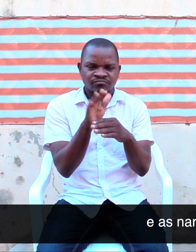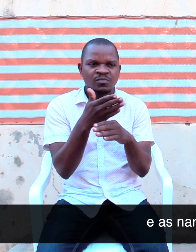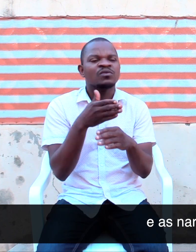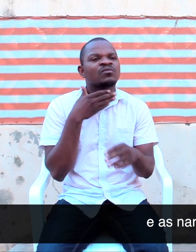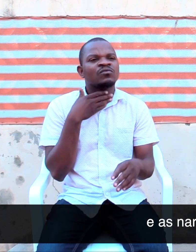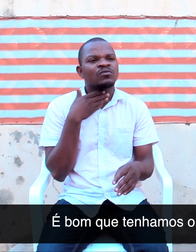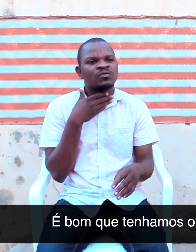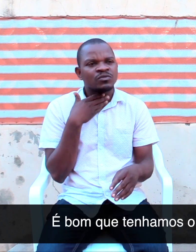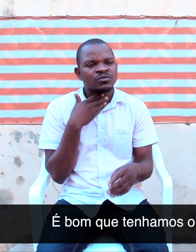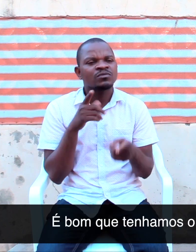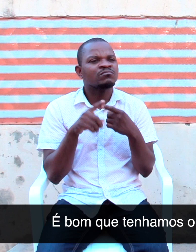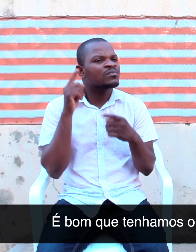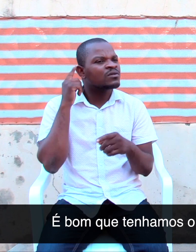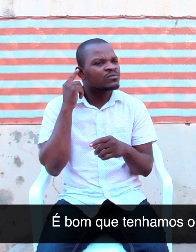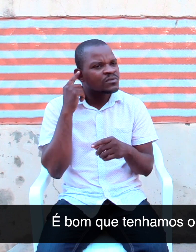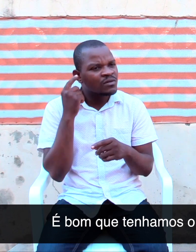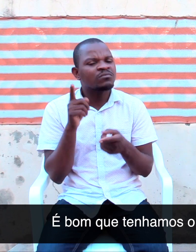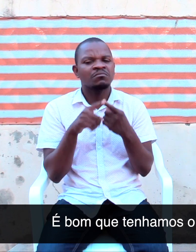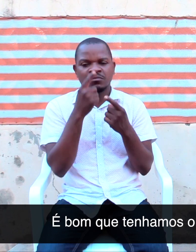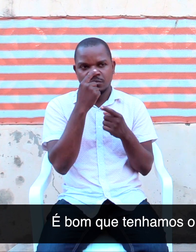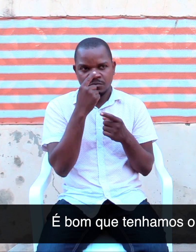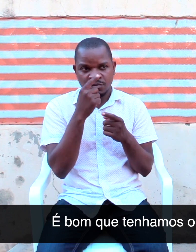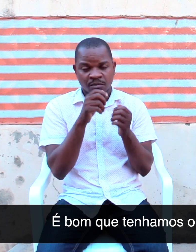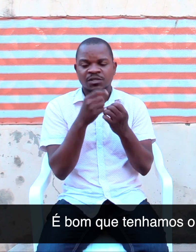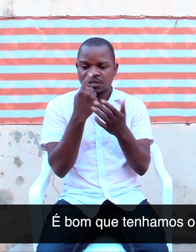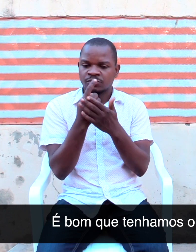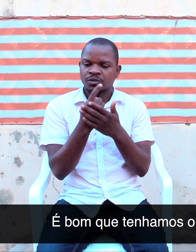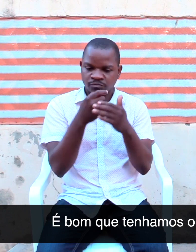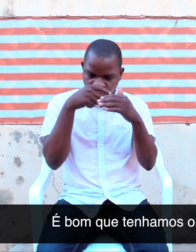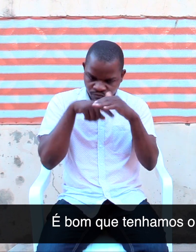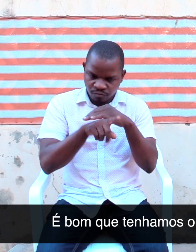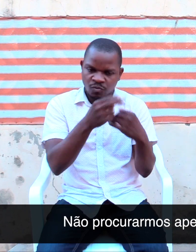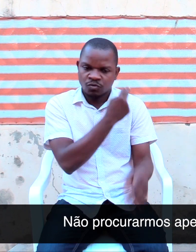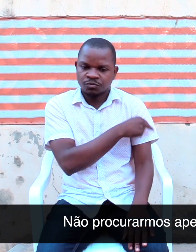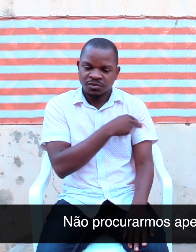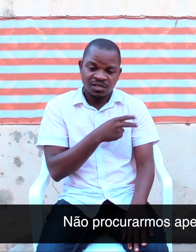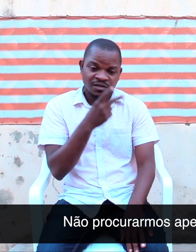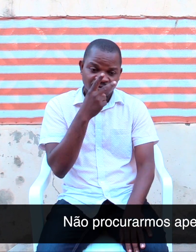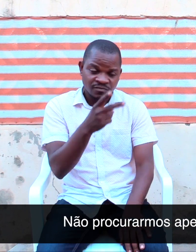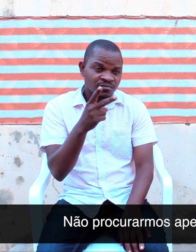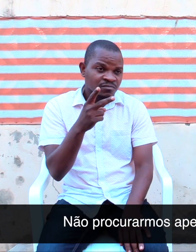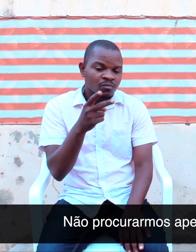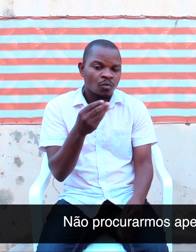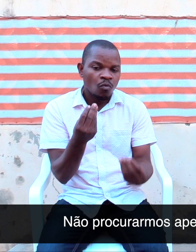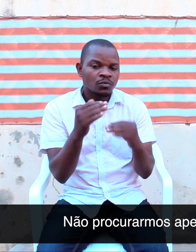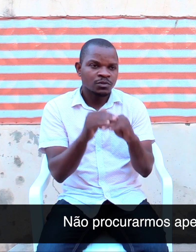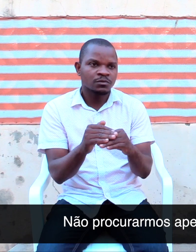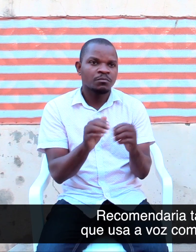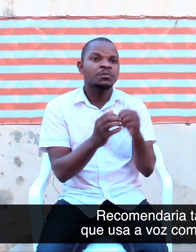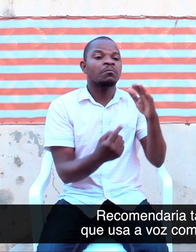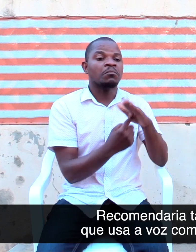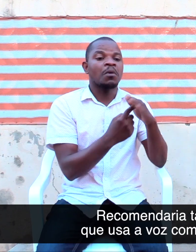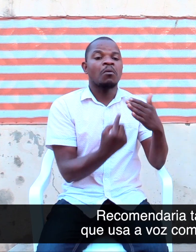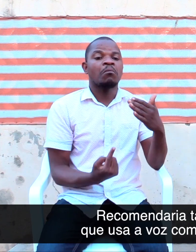narinas nesse caso. É bom que nós tenhamos, já sabe, de visitar estes serviços Não procurar apenas porque estamos doentes.